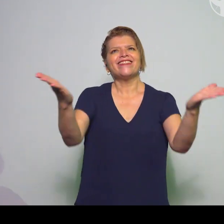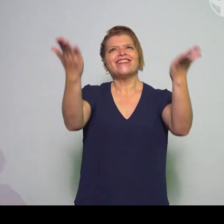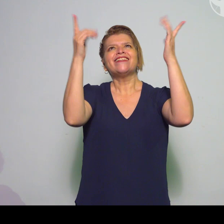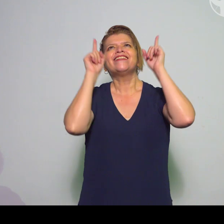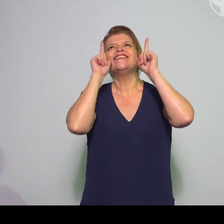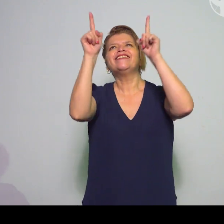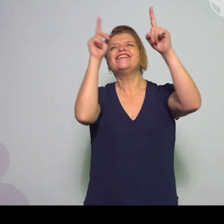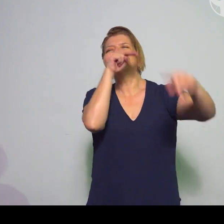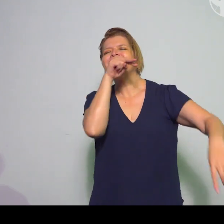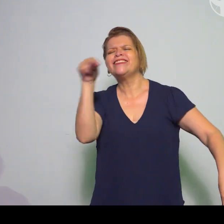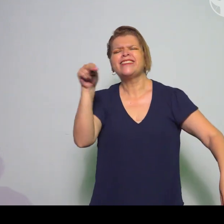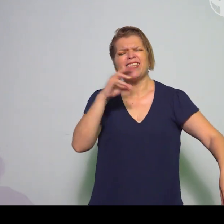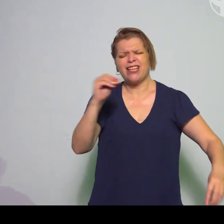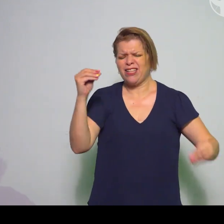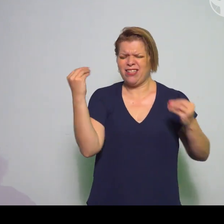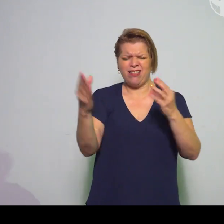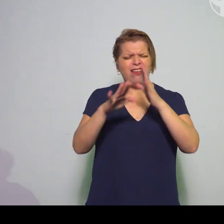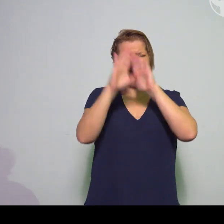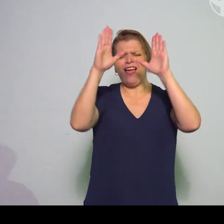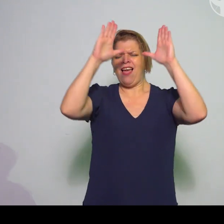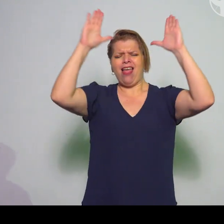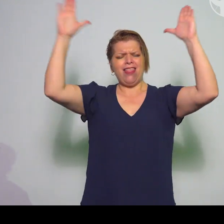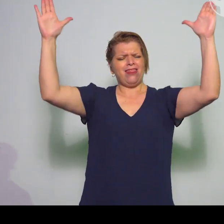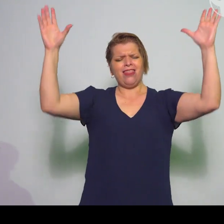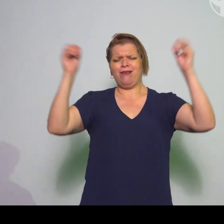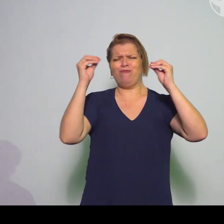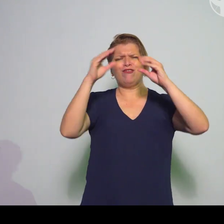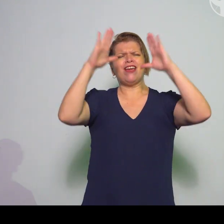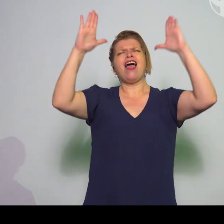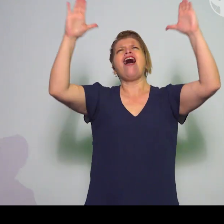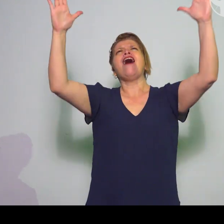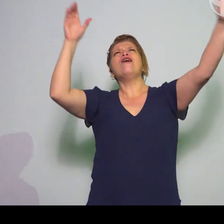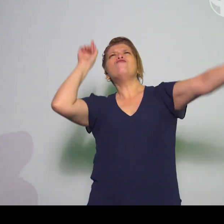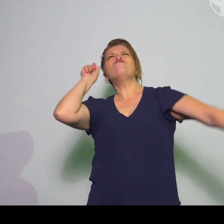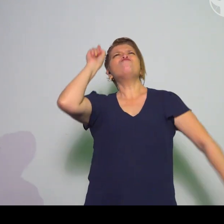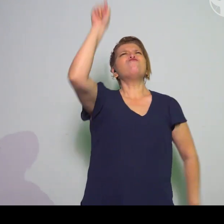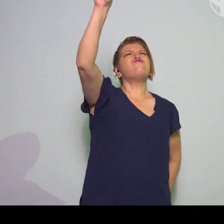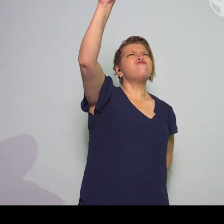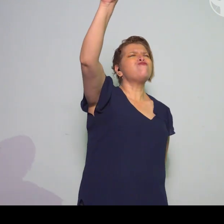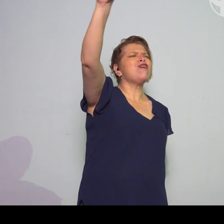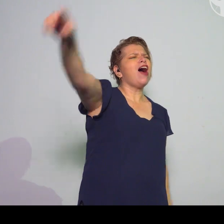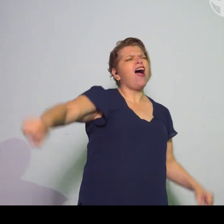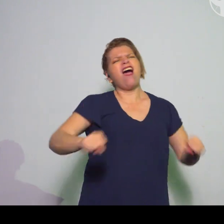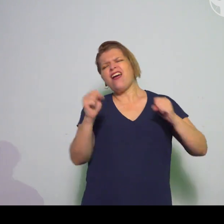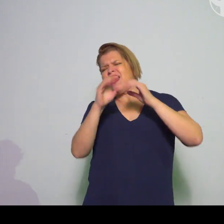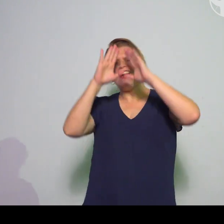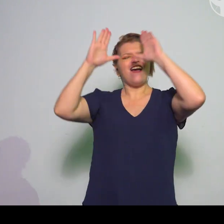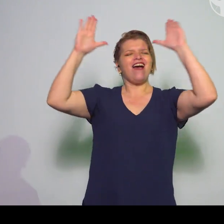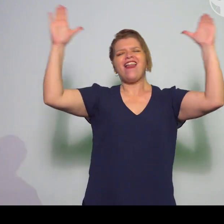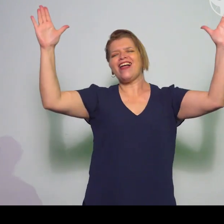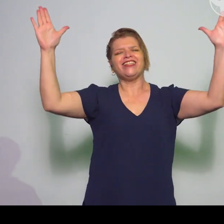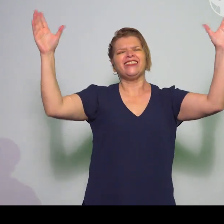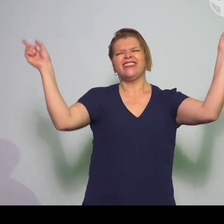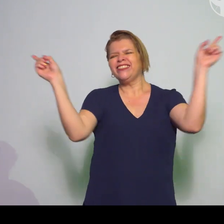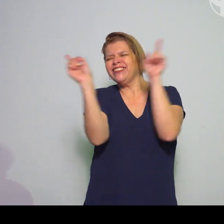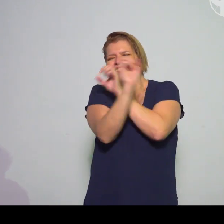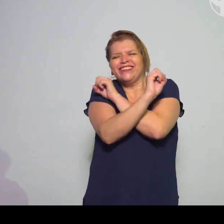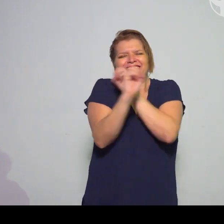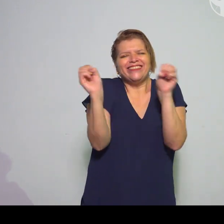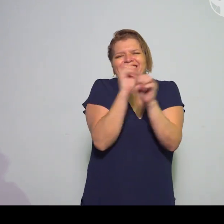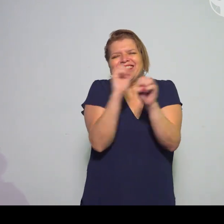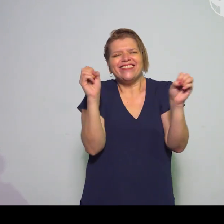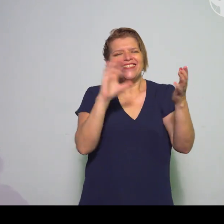levantamos tu nombre. Tú eres grande, tú eres grande, tú eres grande sin